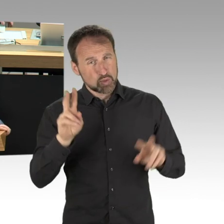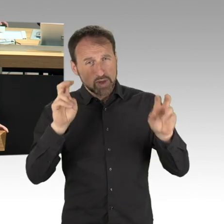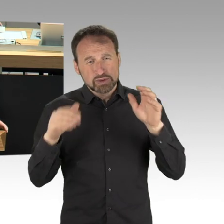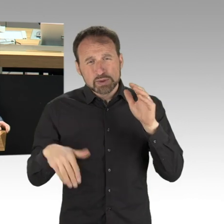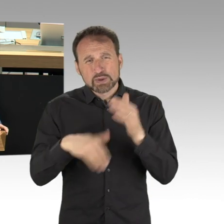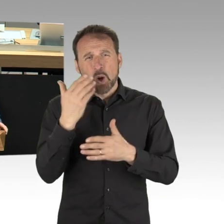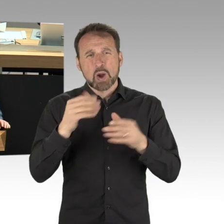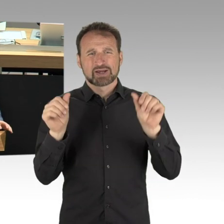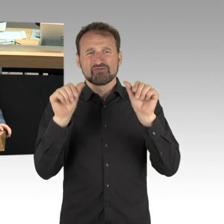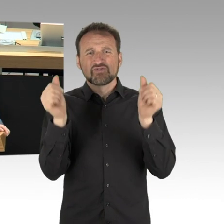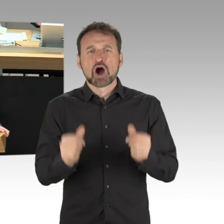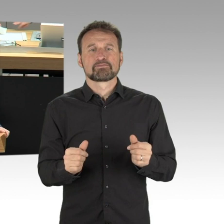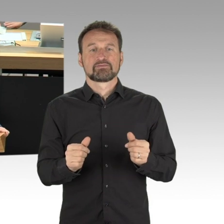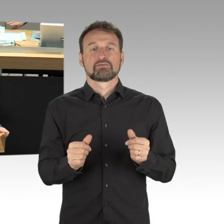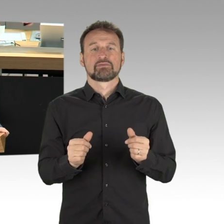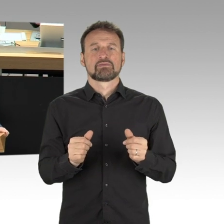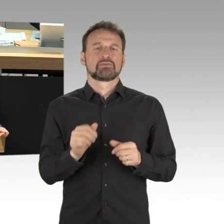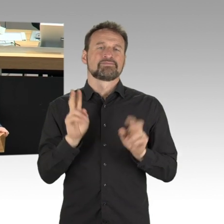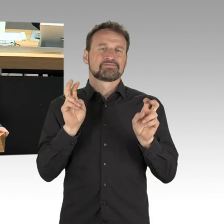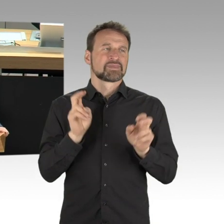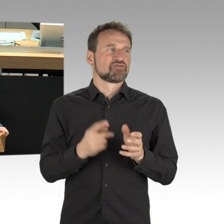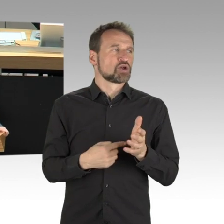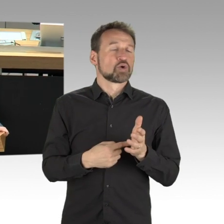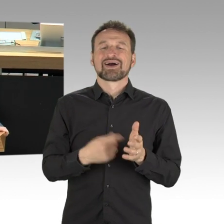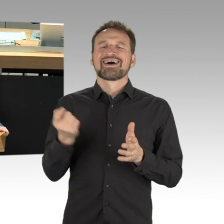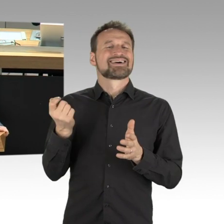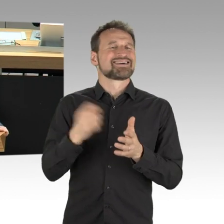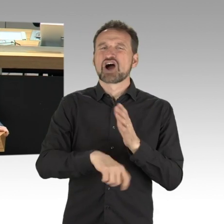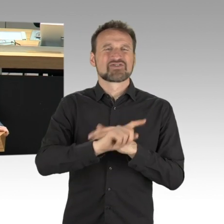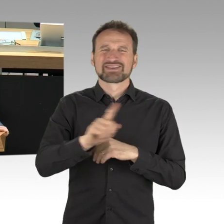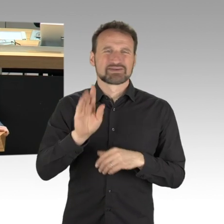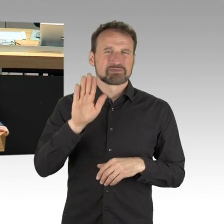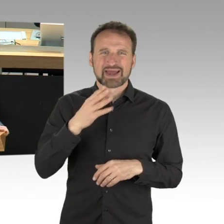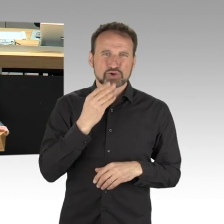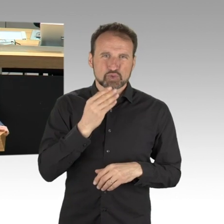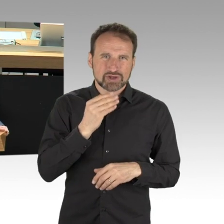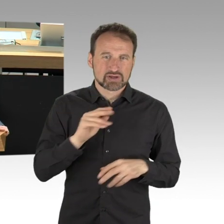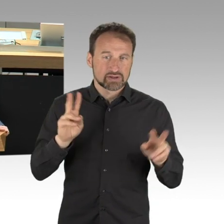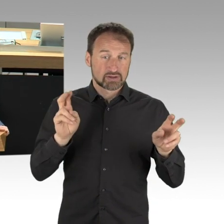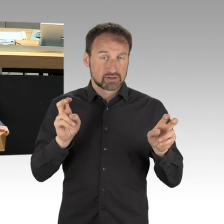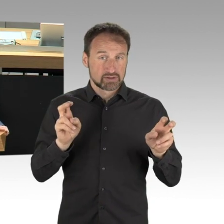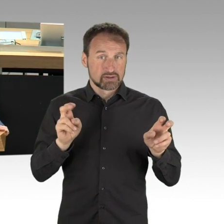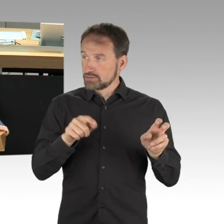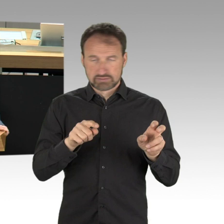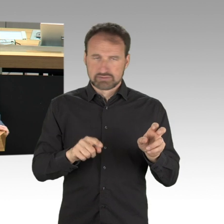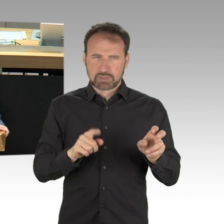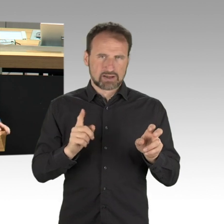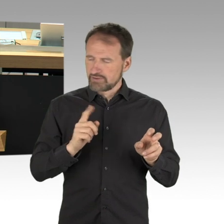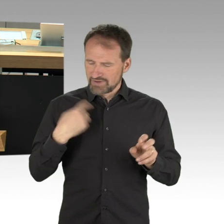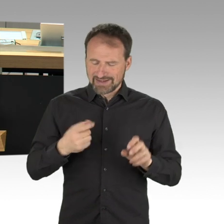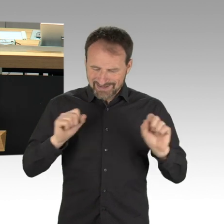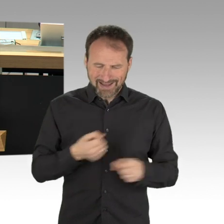keine Möglichkeit gibt für den BDS, öffentliche Mittel in die Hand zu bekommen und damit üble Propaganda zu betreiben. Das ist entscheidend und das ist ein richtiger